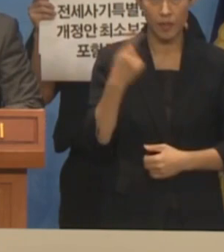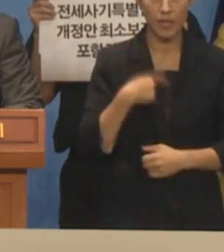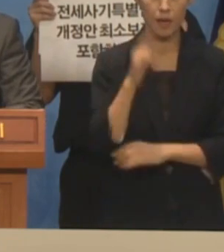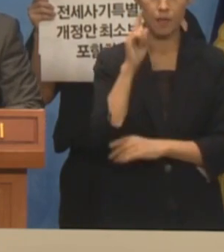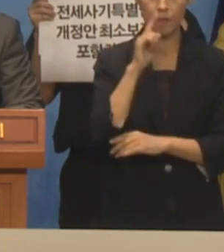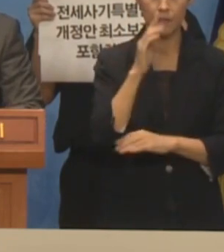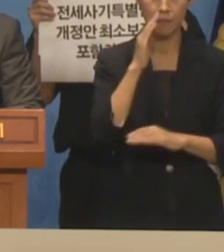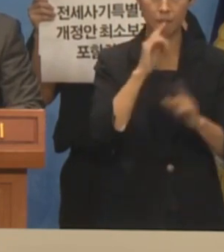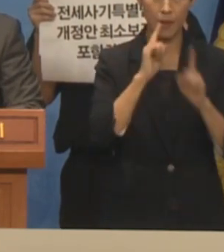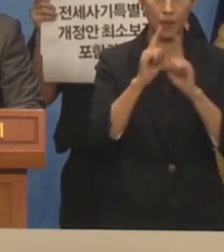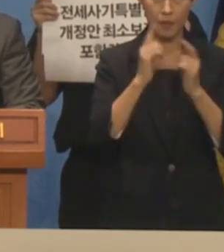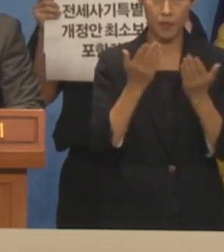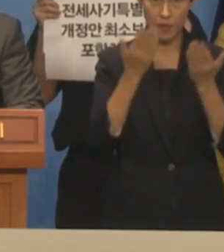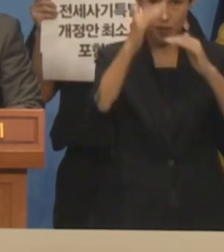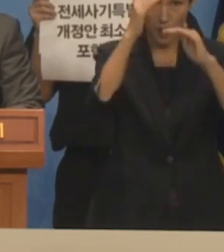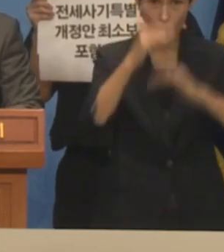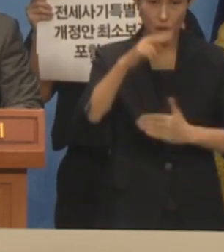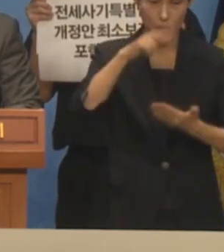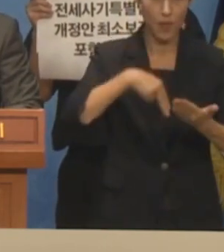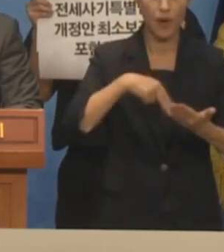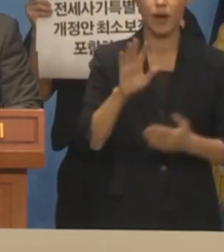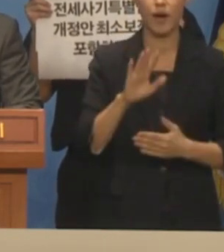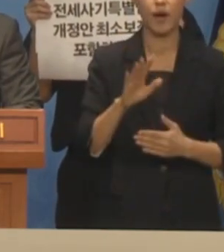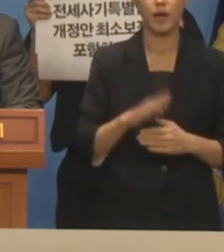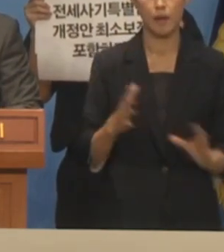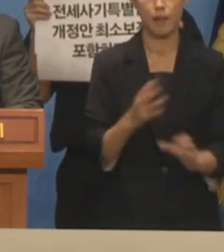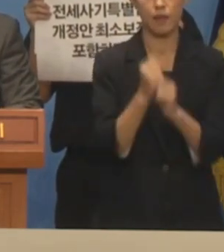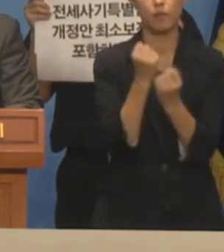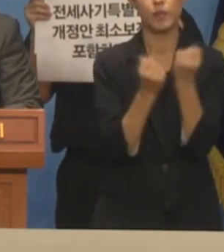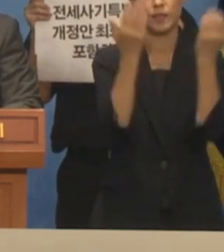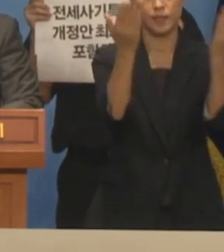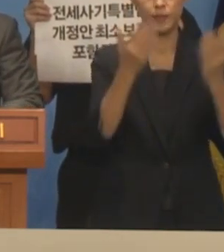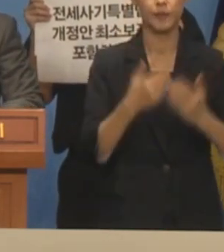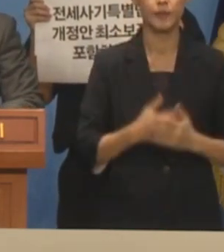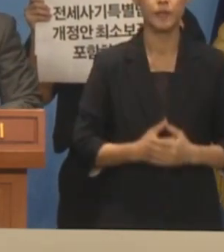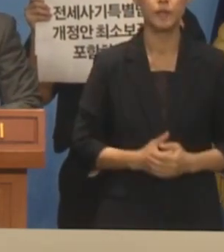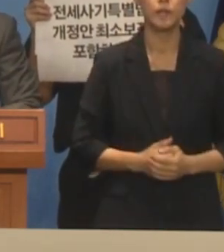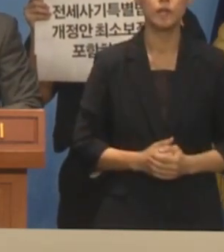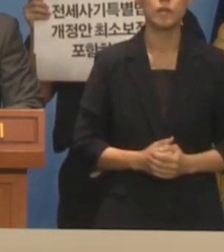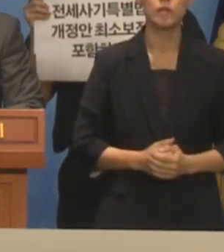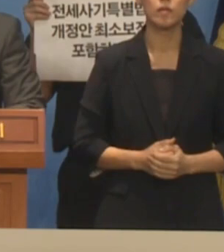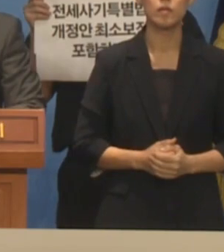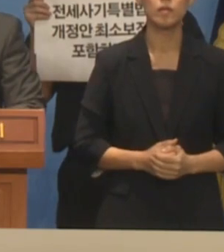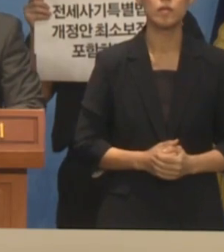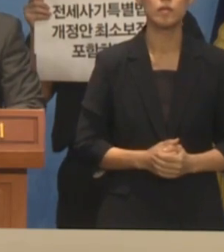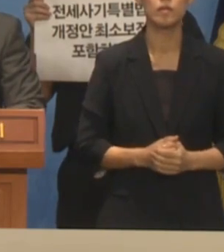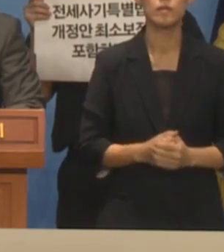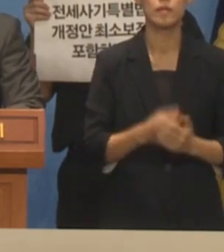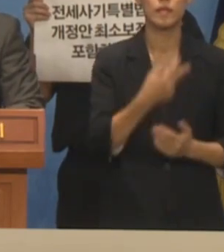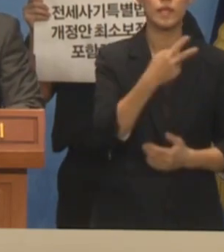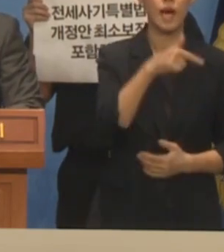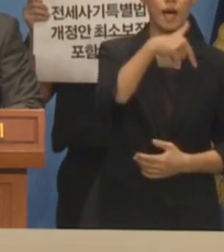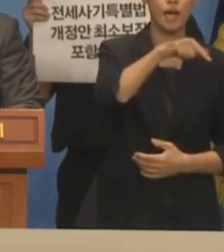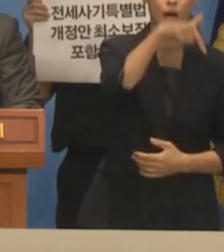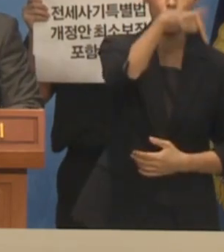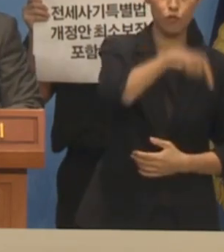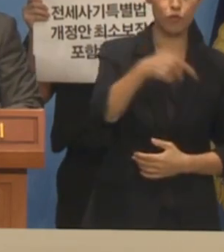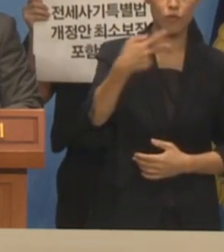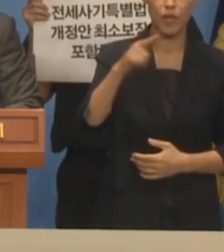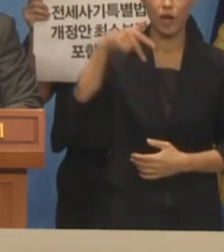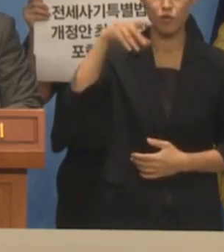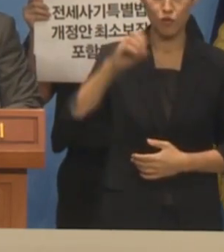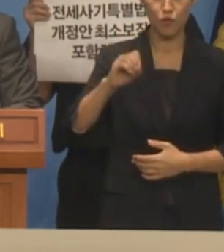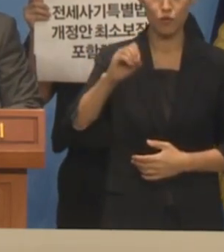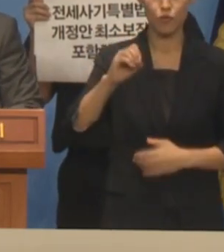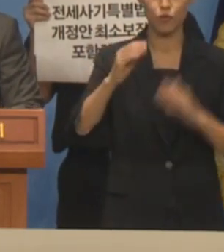내용은 보도자료로 가름을 하고 주요 요지만 말씀을 드리도록 하겠습니다. 먼저 다가구 다중주택은